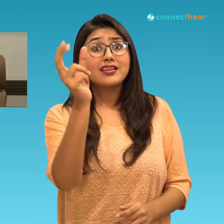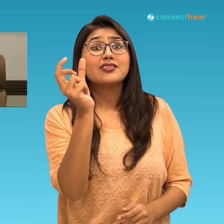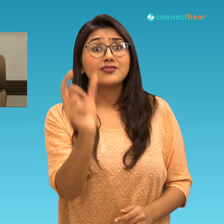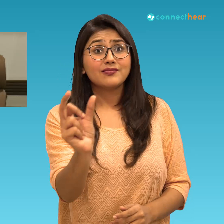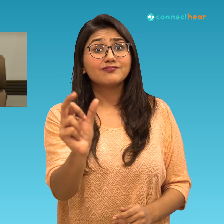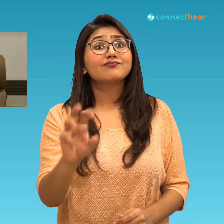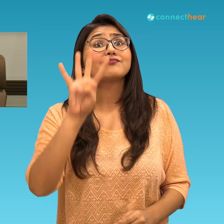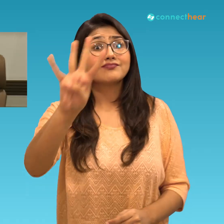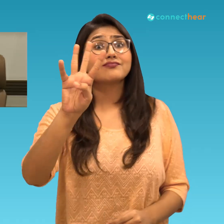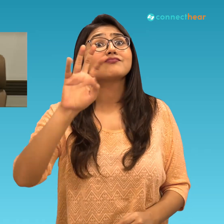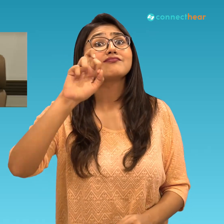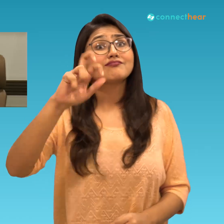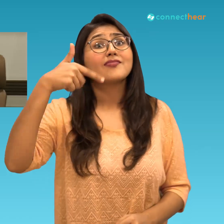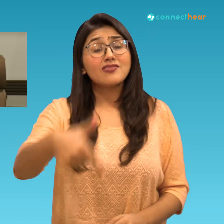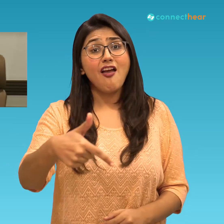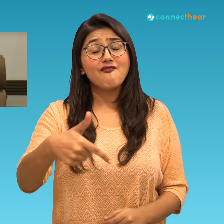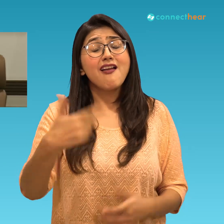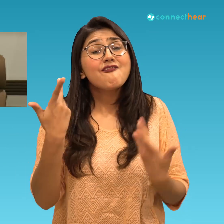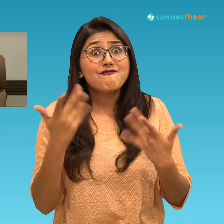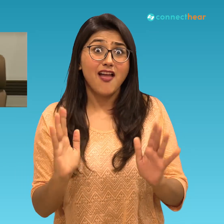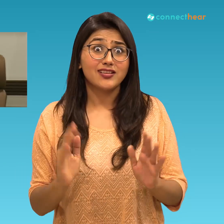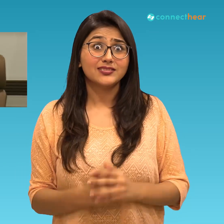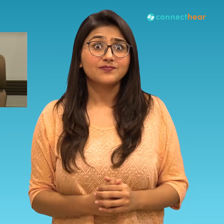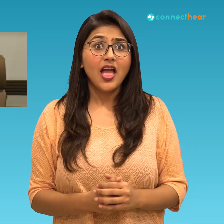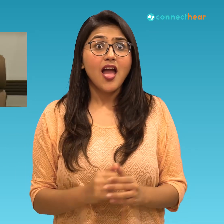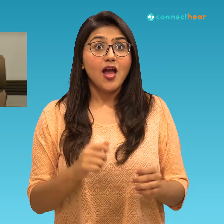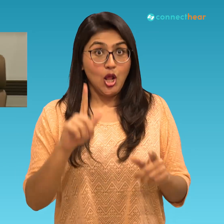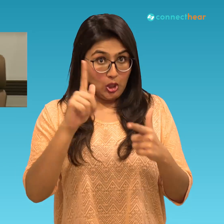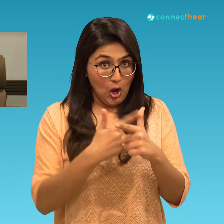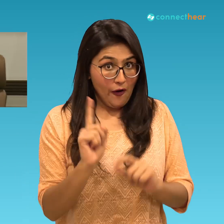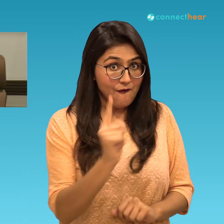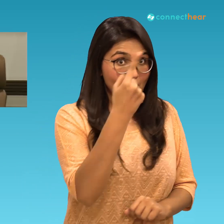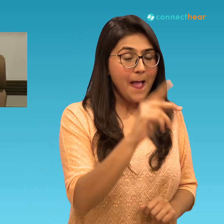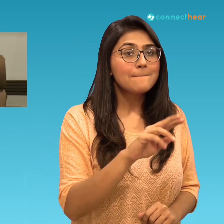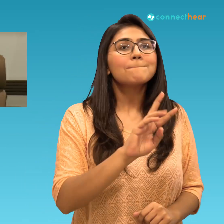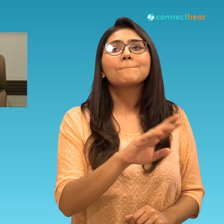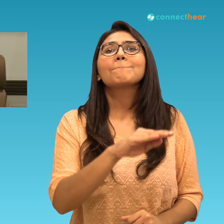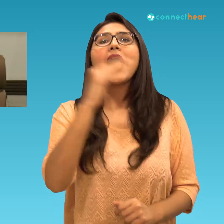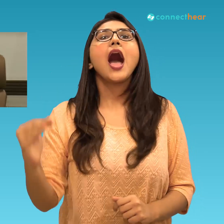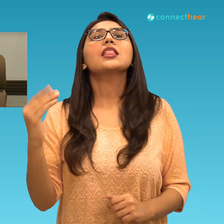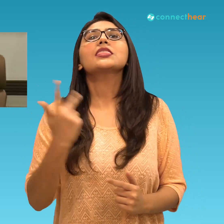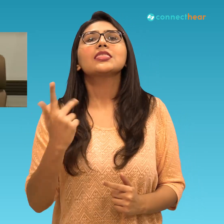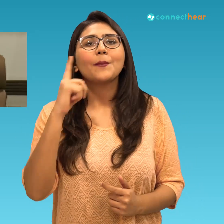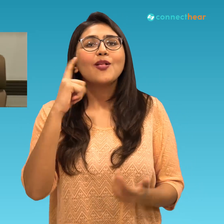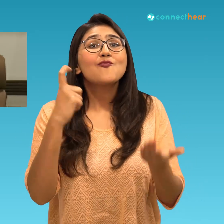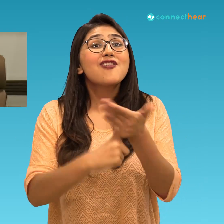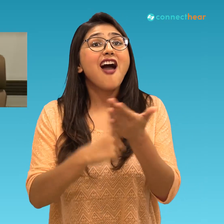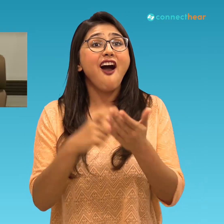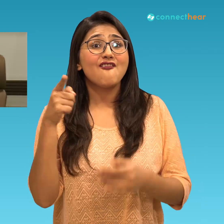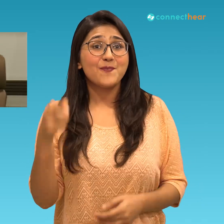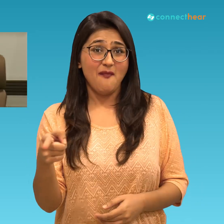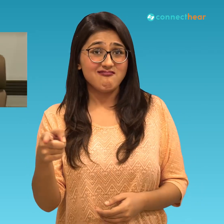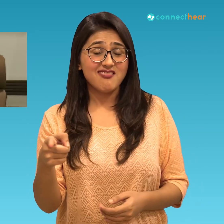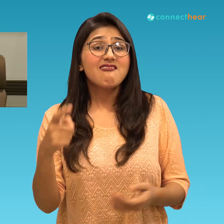26,487 کیسز ہیں۔ اس کے بعد جو سب سے بڑا ایریا ہمارا جو ڈیولپ ہو رہا ہے